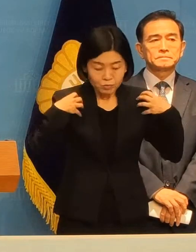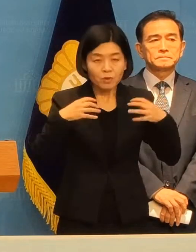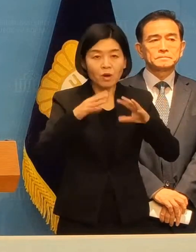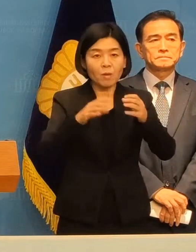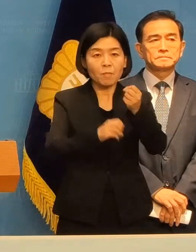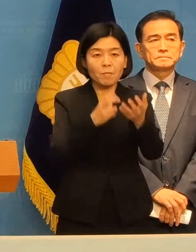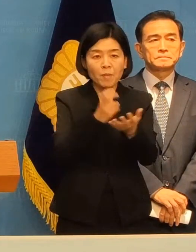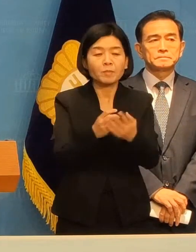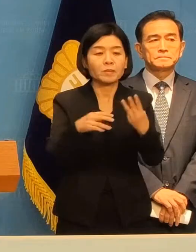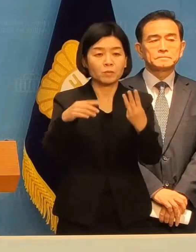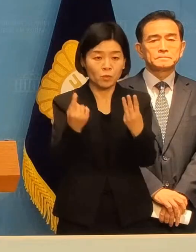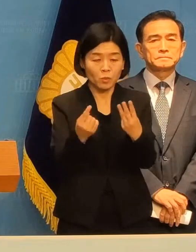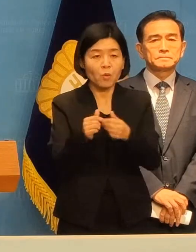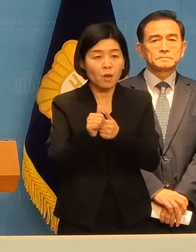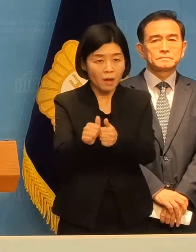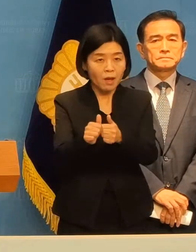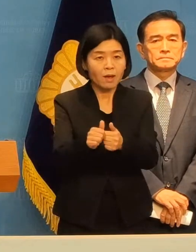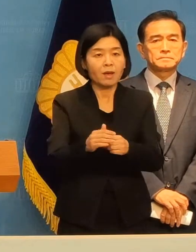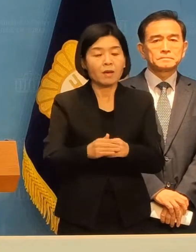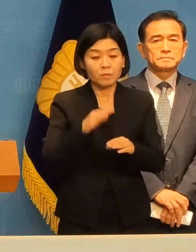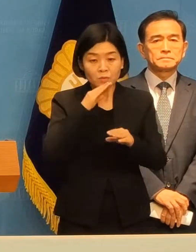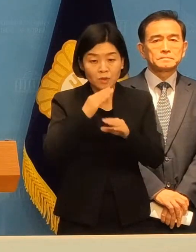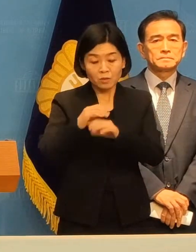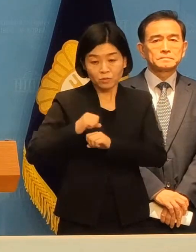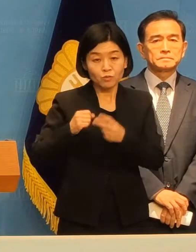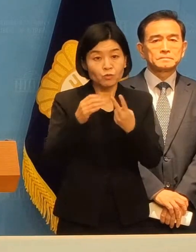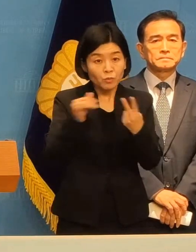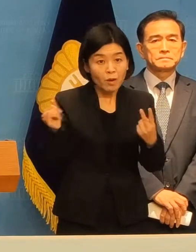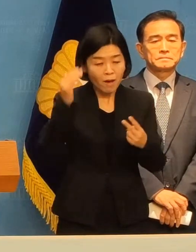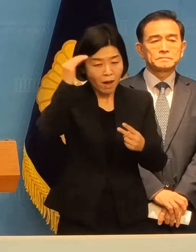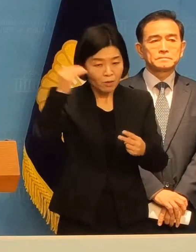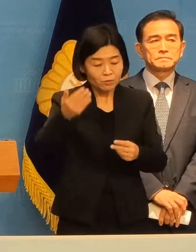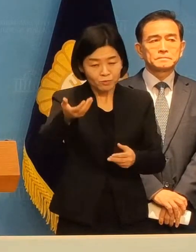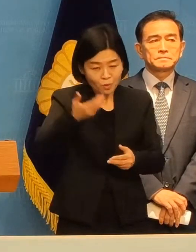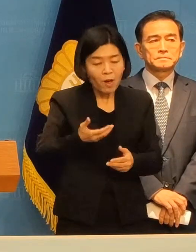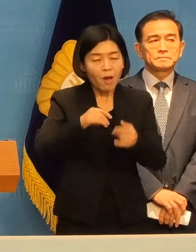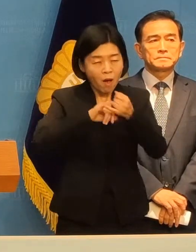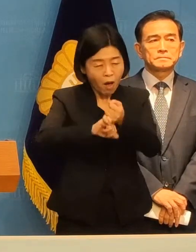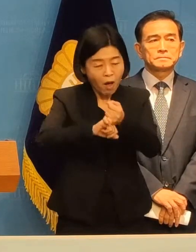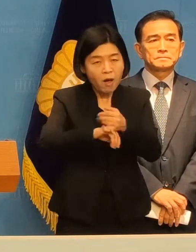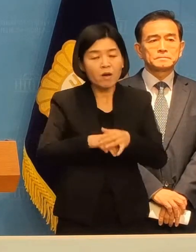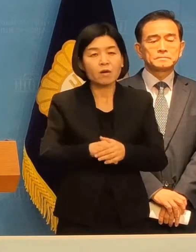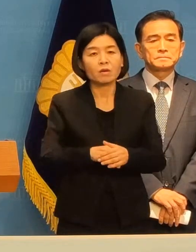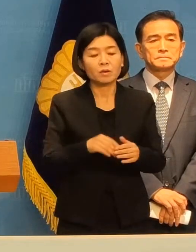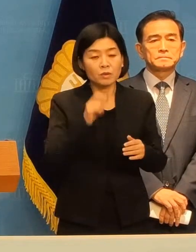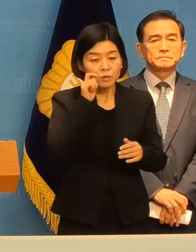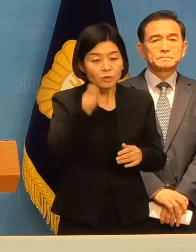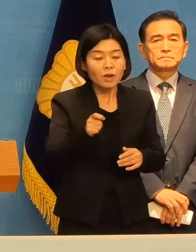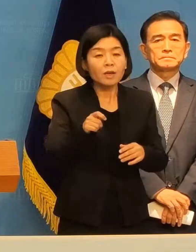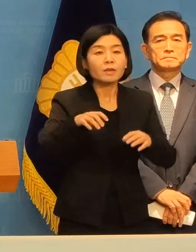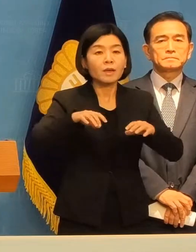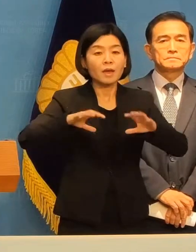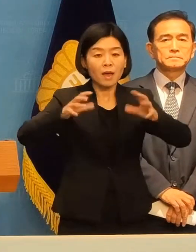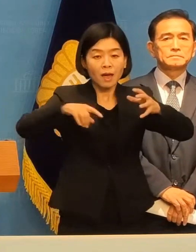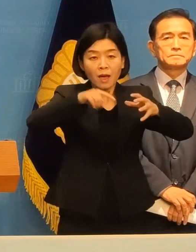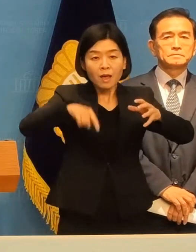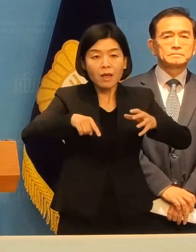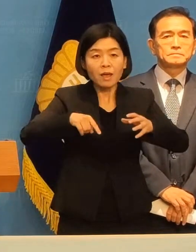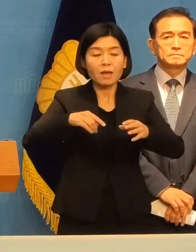2명을 신속히 대한민국으로 송환할 것을 강력히 요청합니다. 우크라이나에 있는 북한군